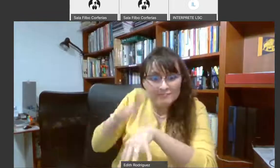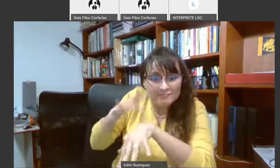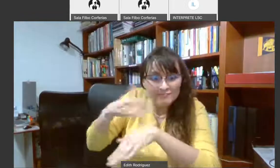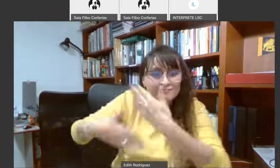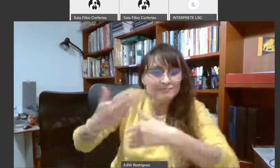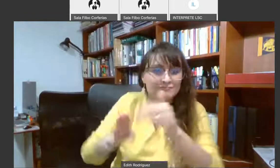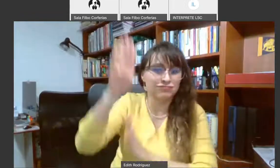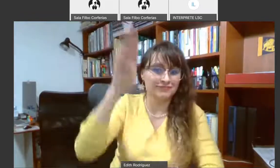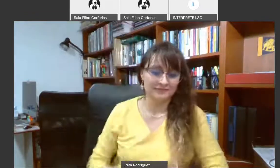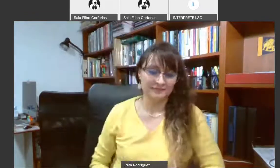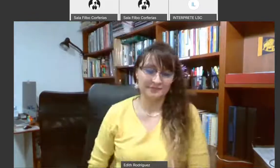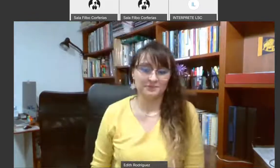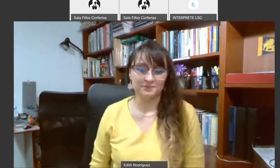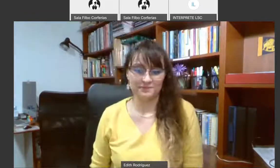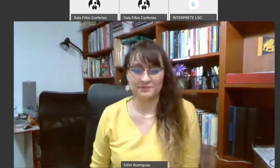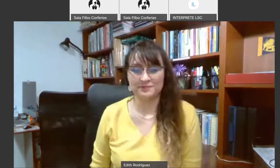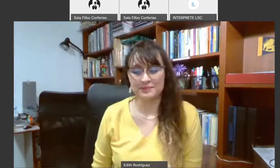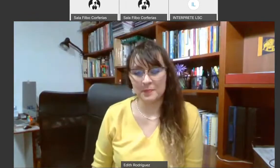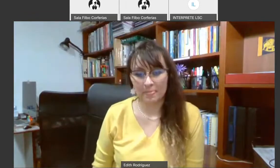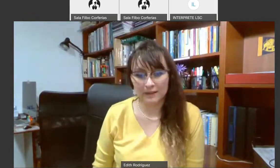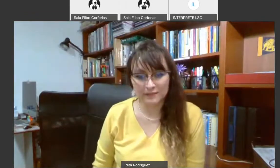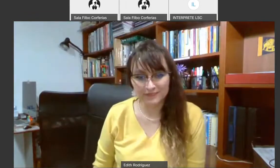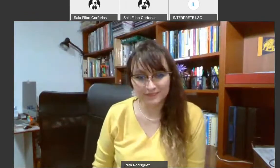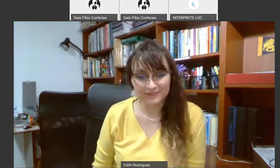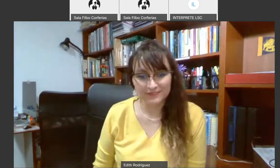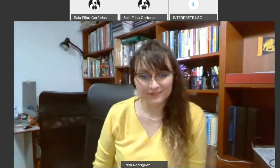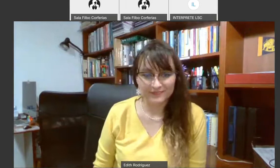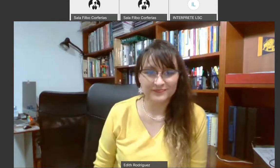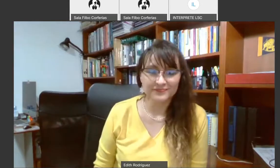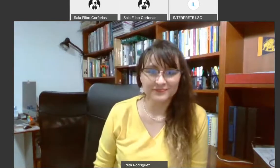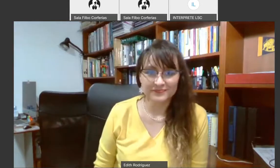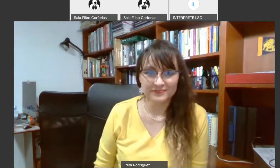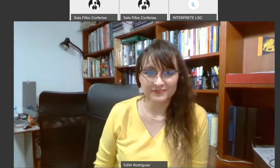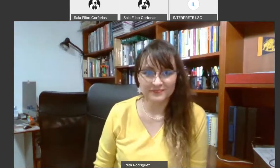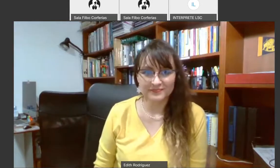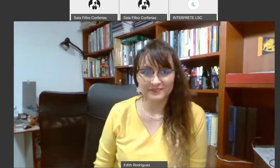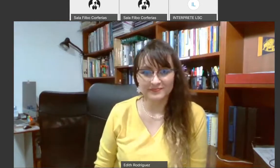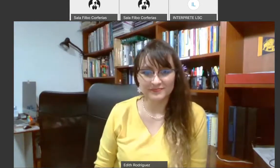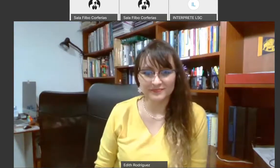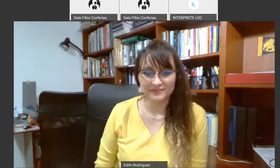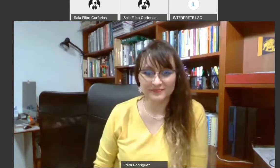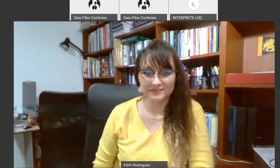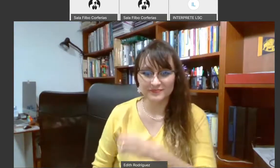También usando lo de señalitura. Esto también es muy importante para todo su desarrollo.